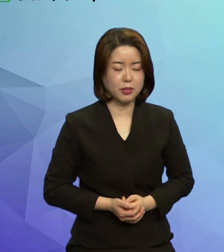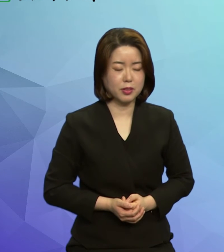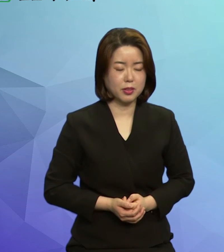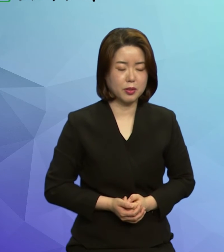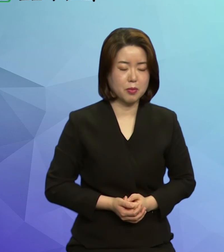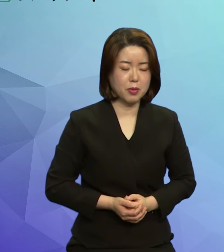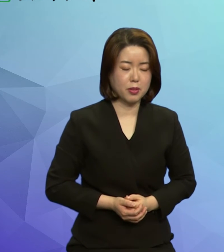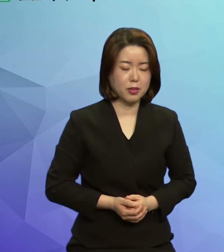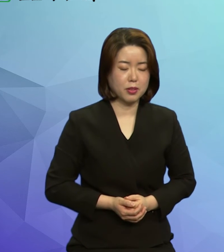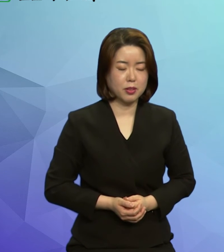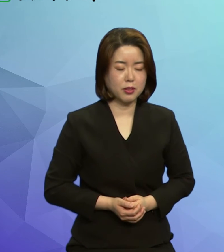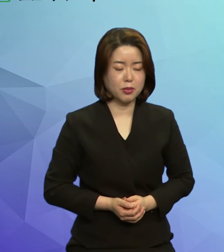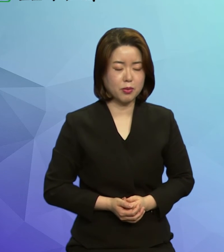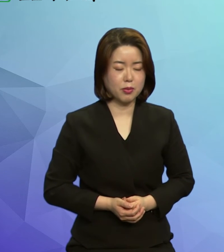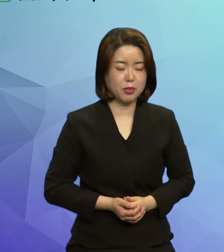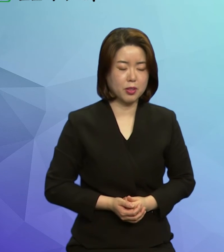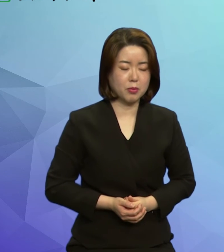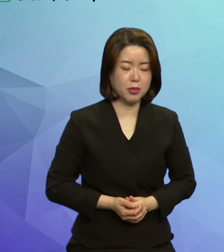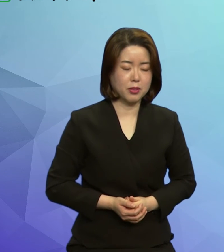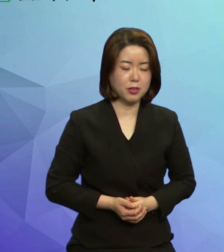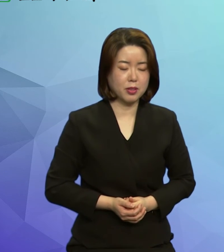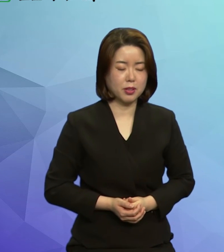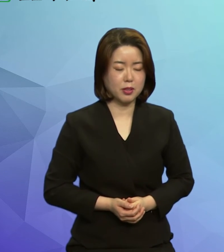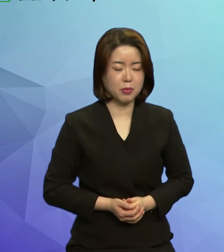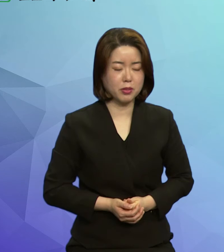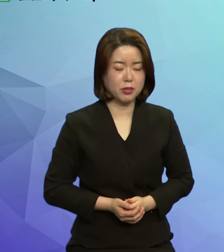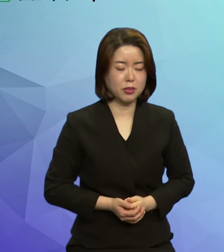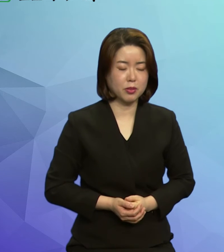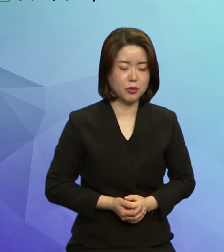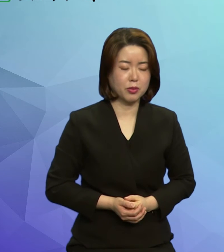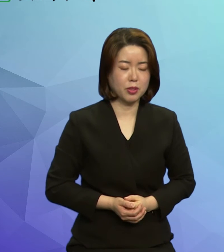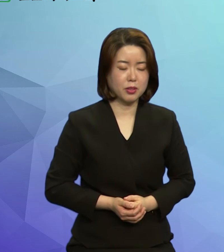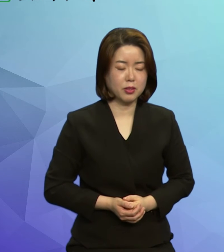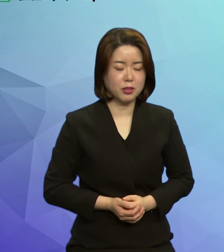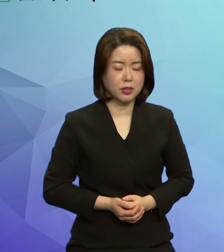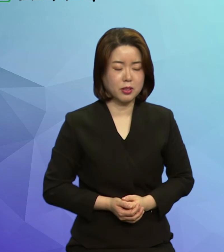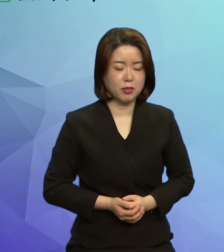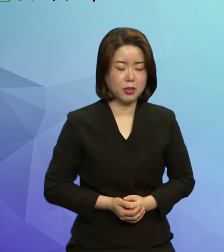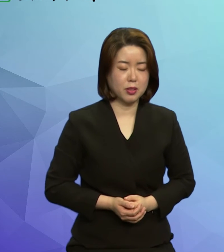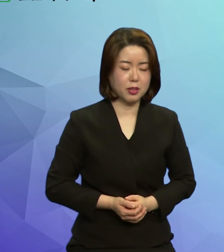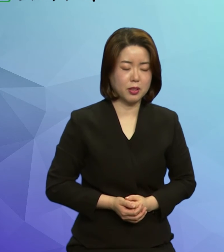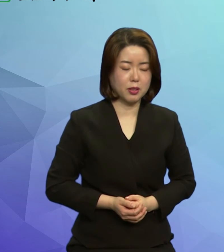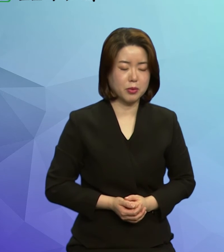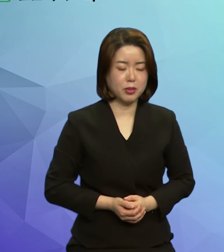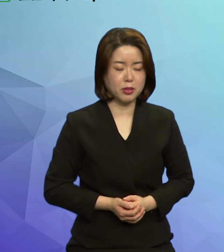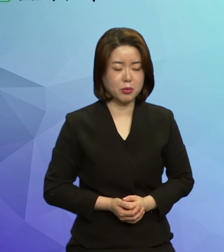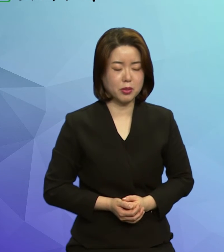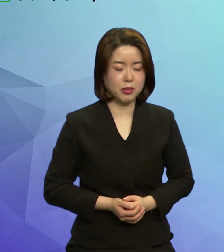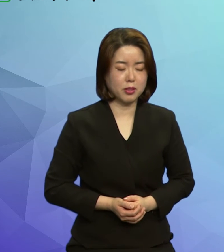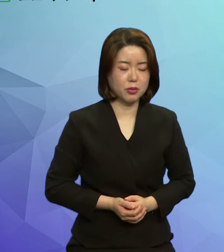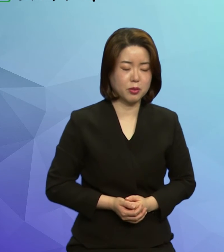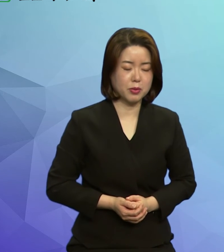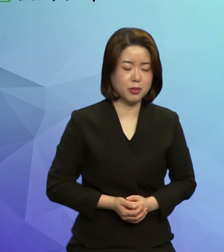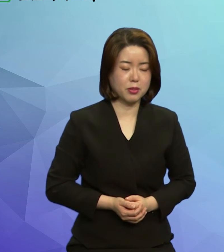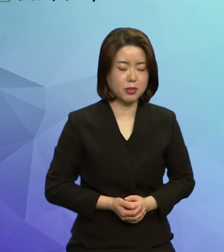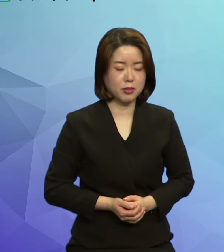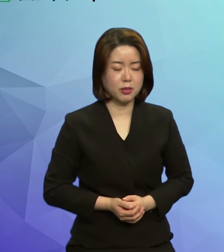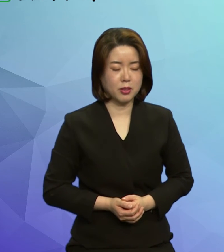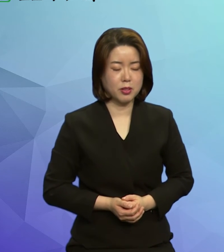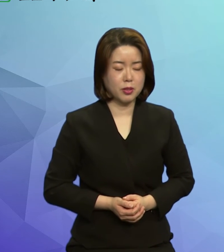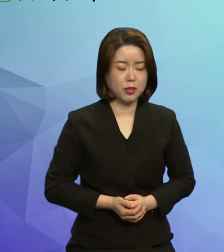빠져 그렇게 살고 싶습니다. 예수님 안에서 온전히 새로워진 기적을 살고